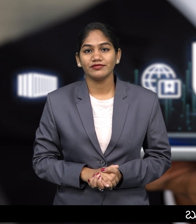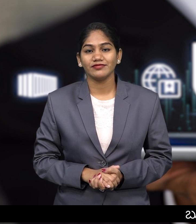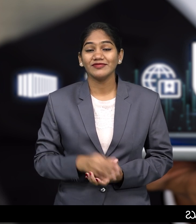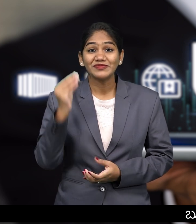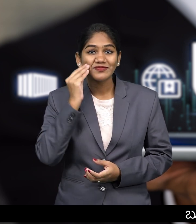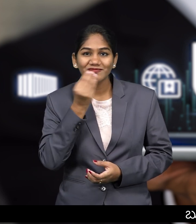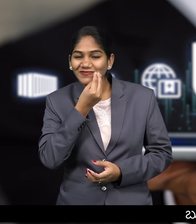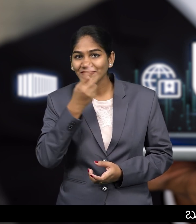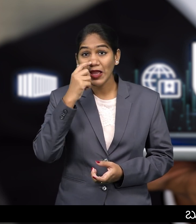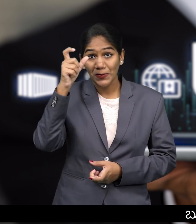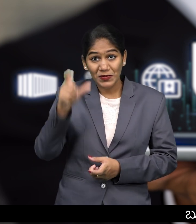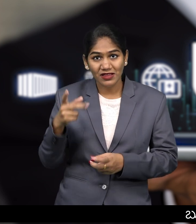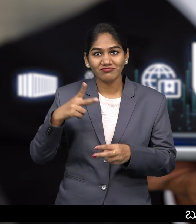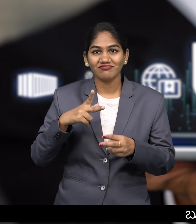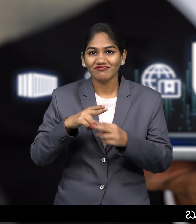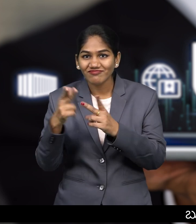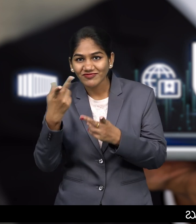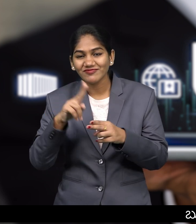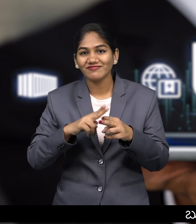బ్యూటీ పార్లర్లు,